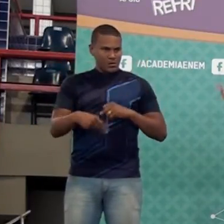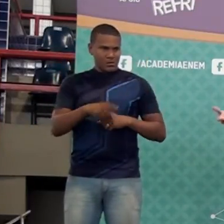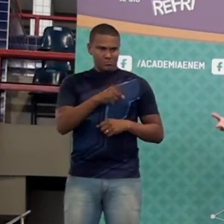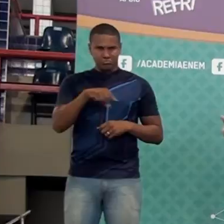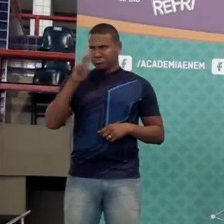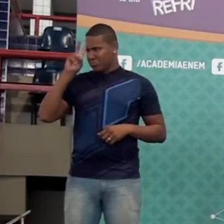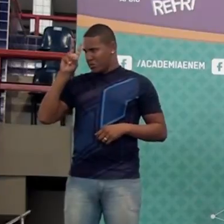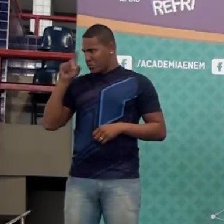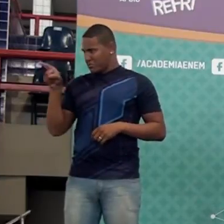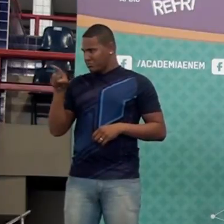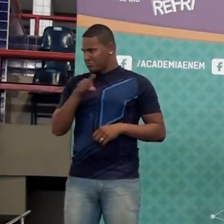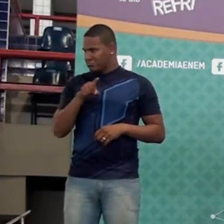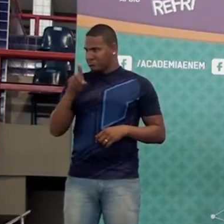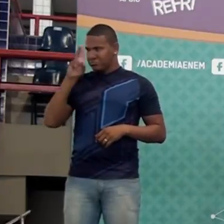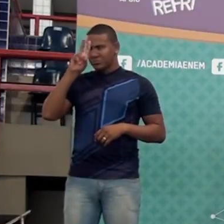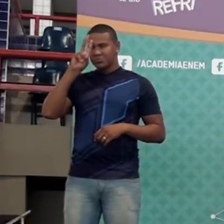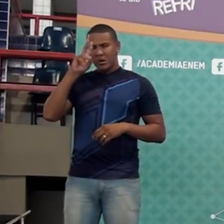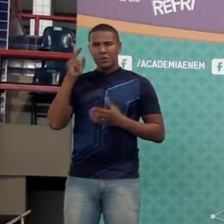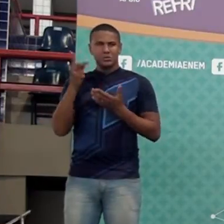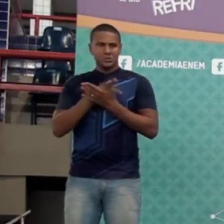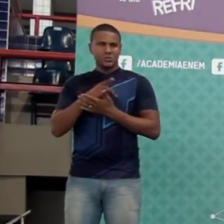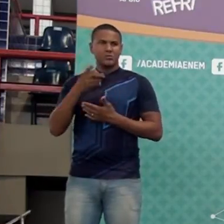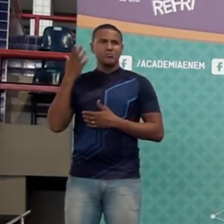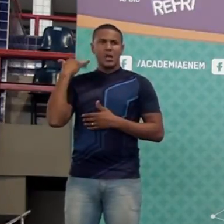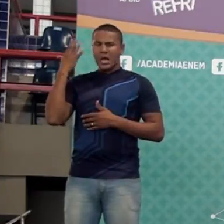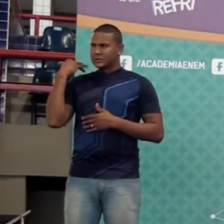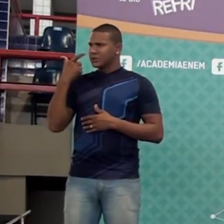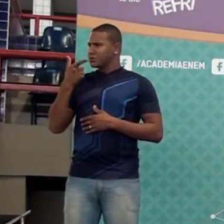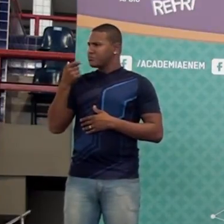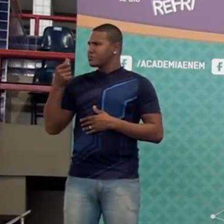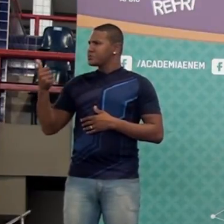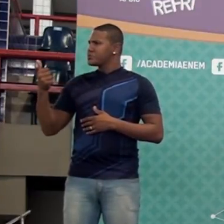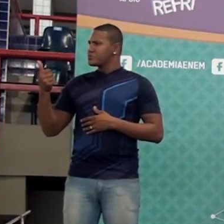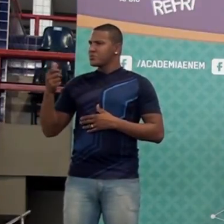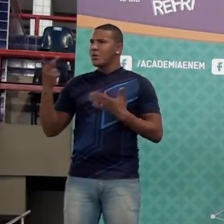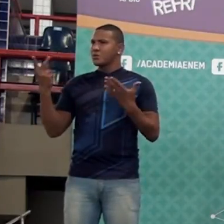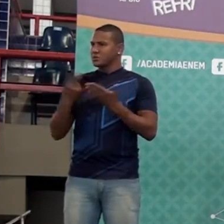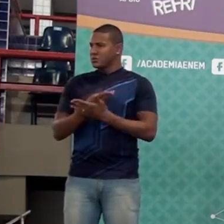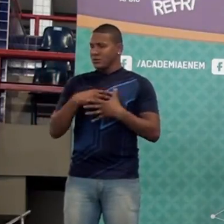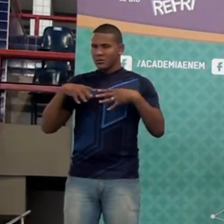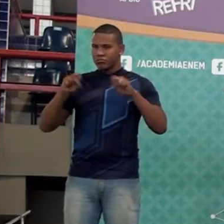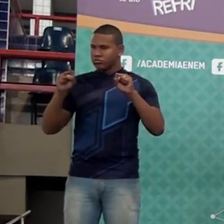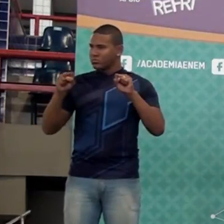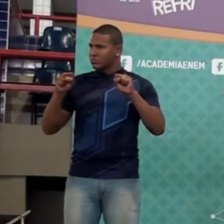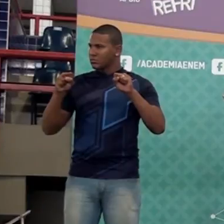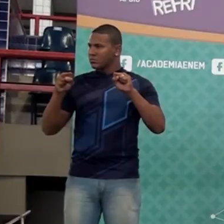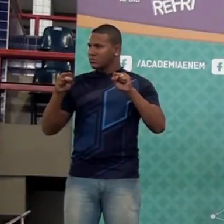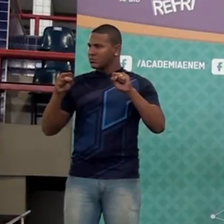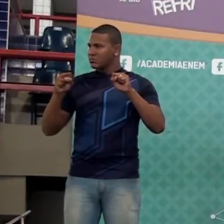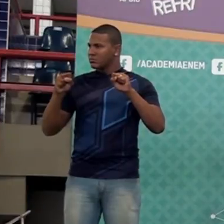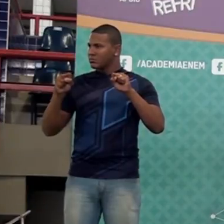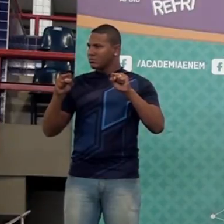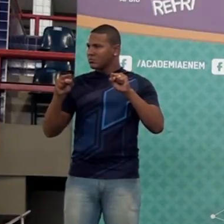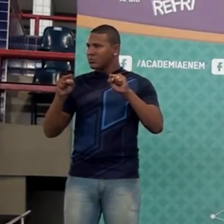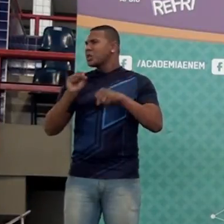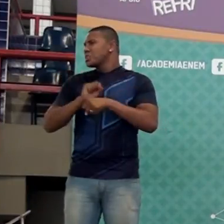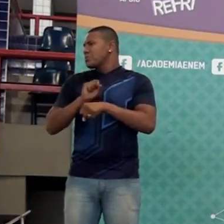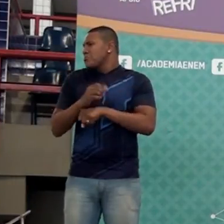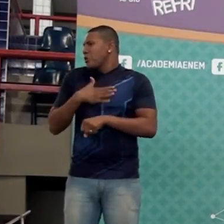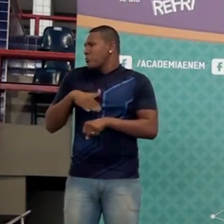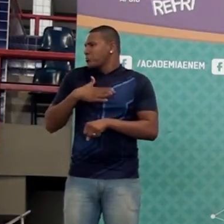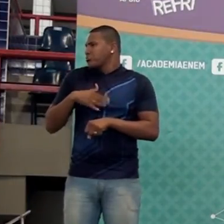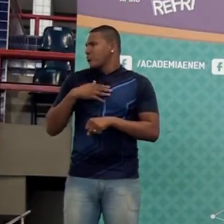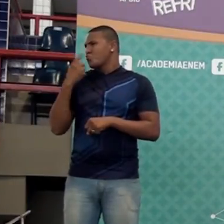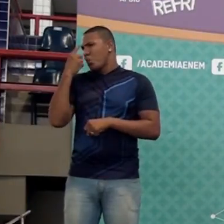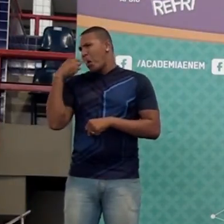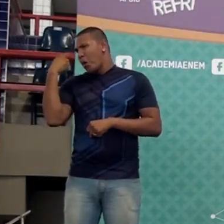problema, para ter uma prevenção, foi que se construiu uma série de termoelétricas. As termoelétricas ficam fechadas. Na hora que o índice